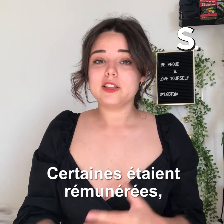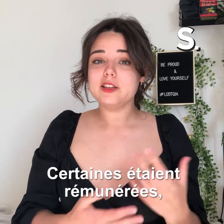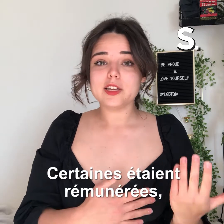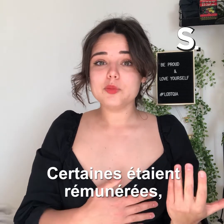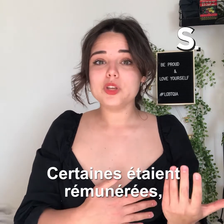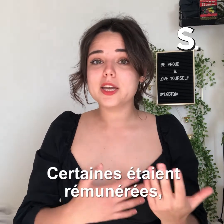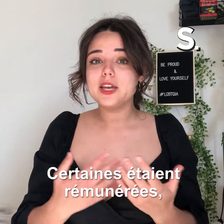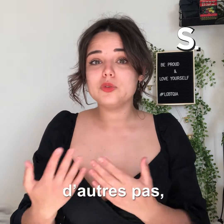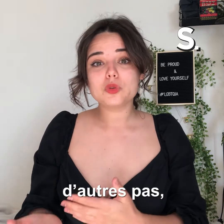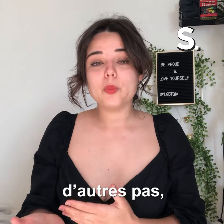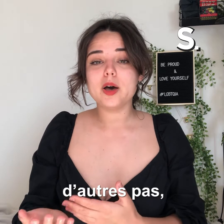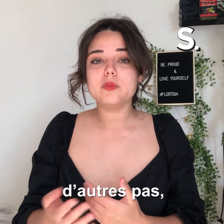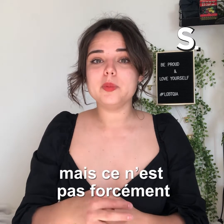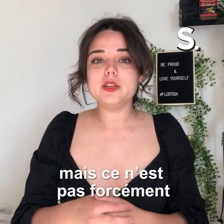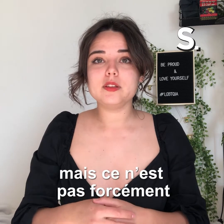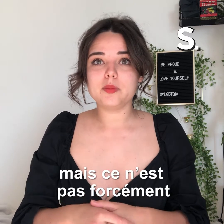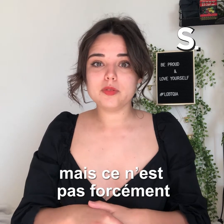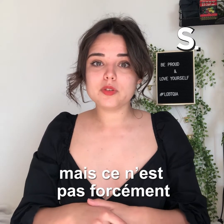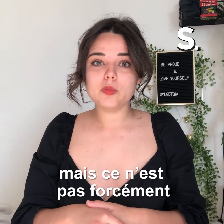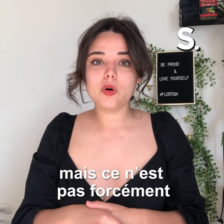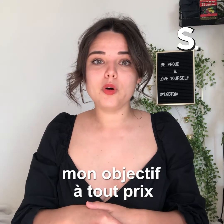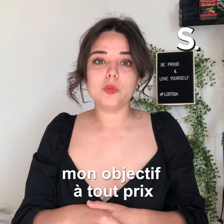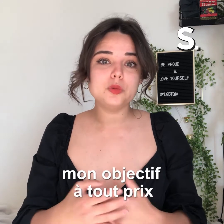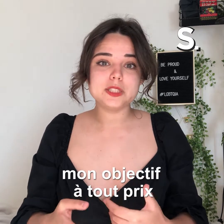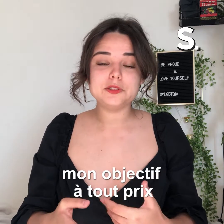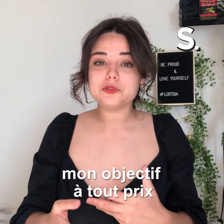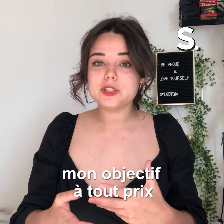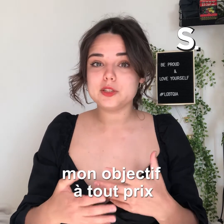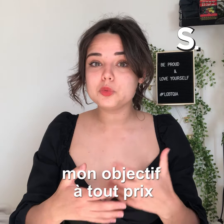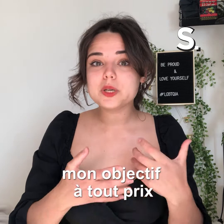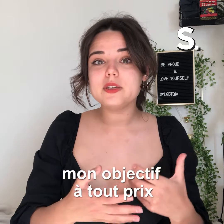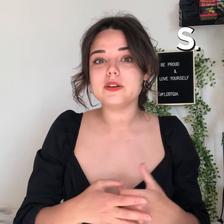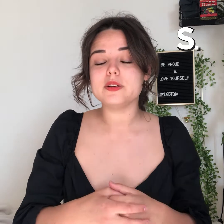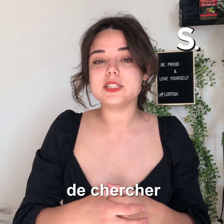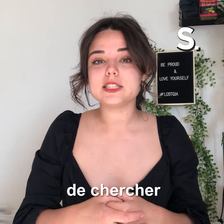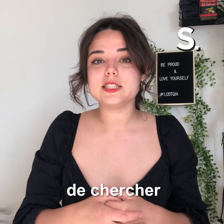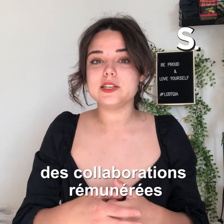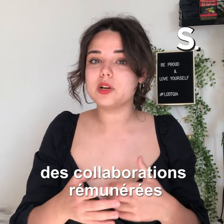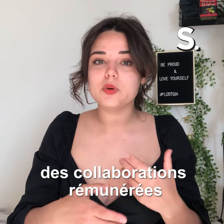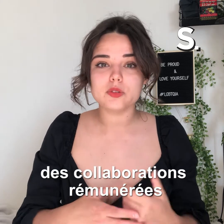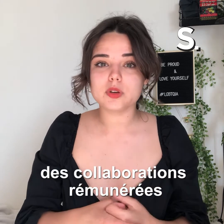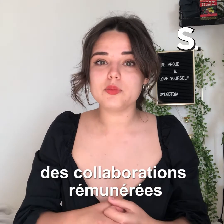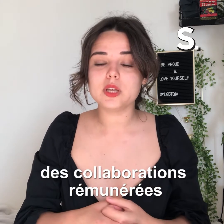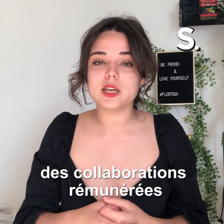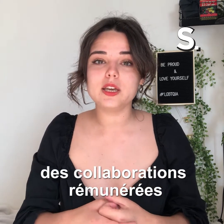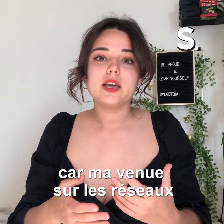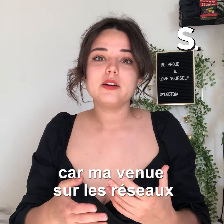Certaines étaient rémunérées, d'autres pas, mais ce n'était pas forcément mon objectif, en fait, à tout prix, chercher des collaborations rémunérées, car